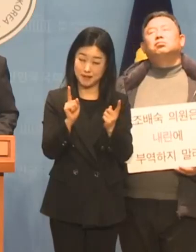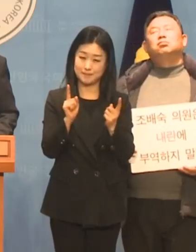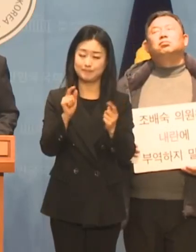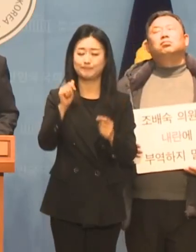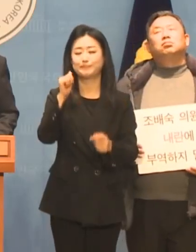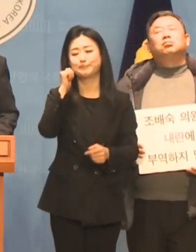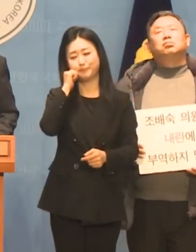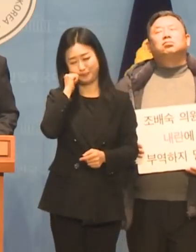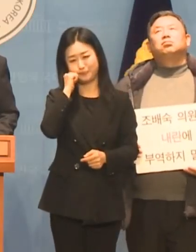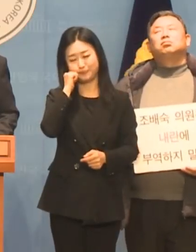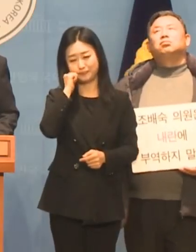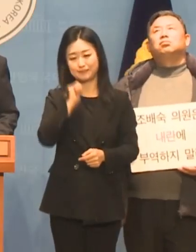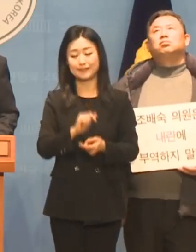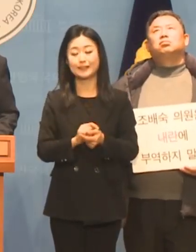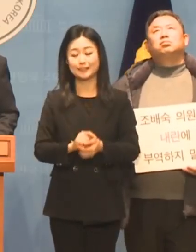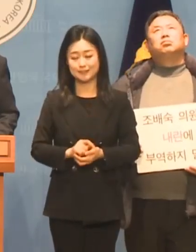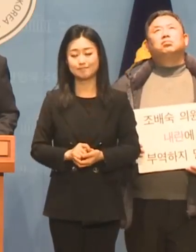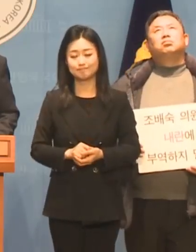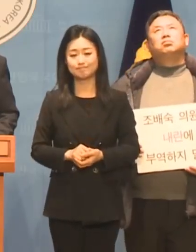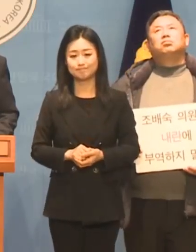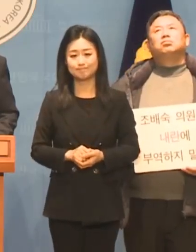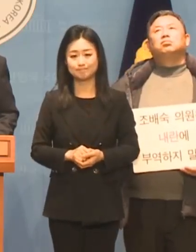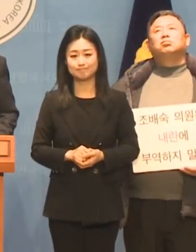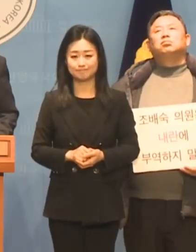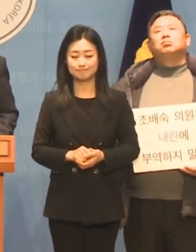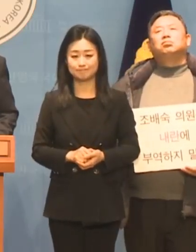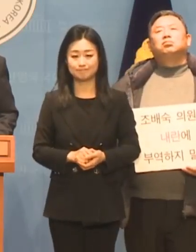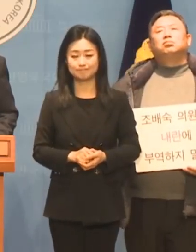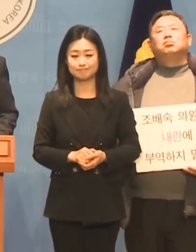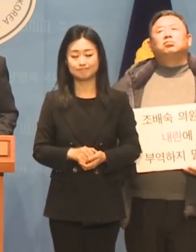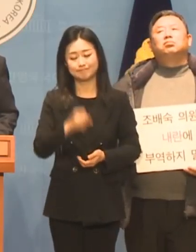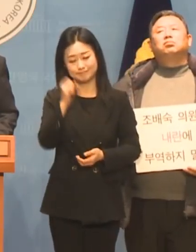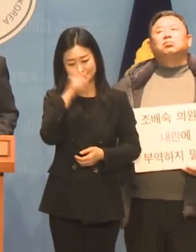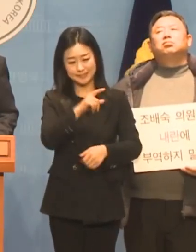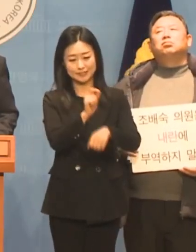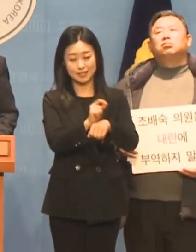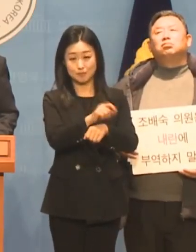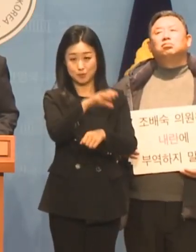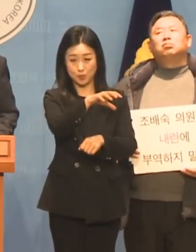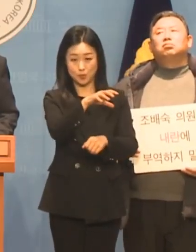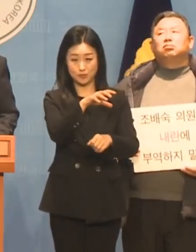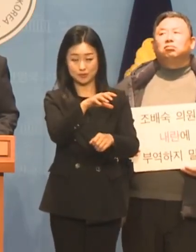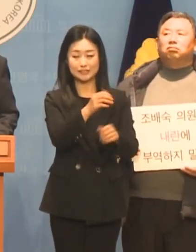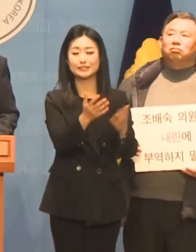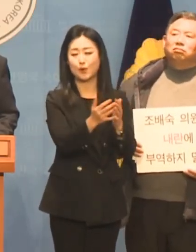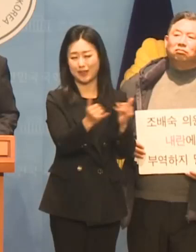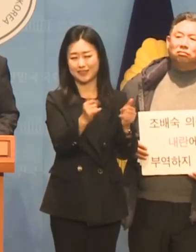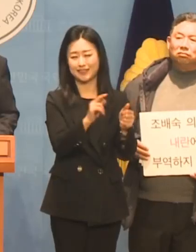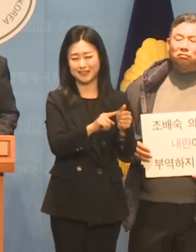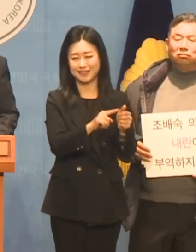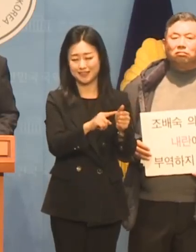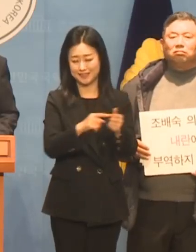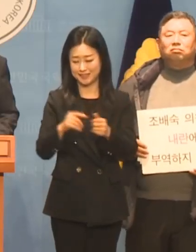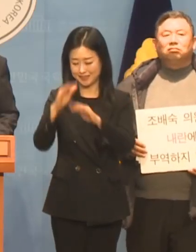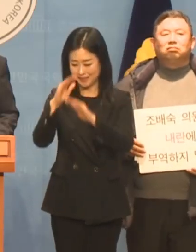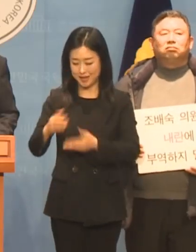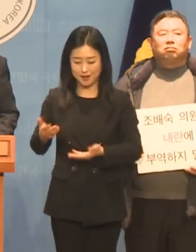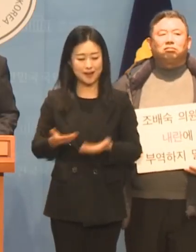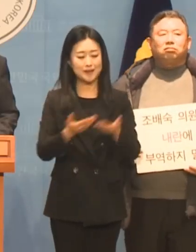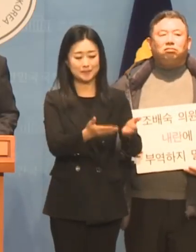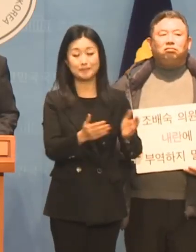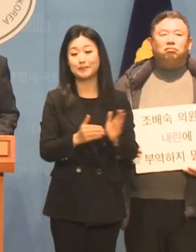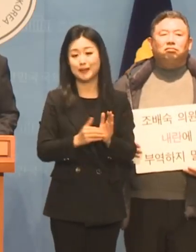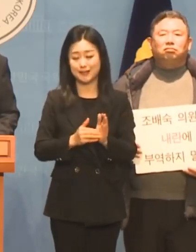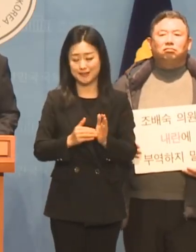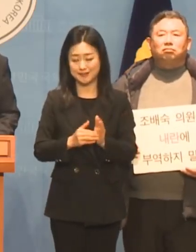못하고 의원실에 방문해서 그냥 의원실 관계자분들에게 우리의 입장을 전달하고